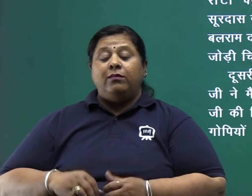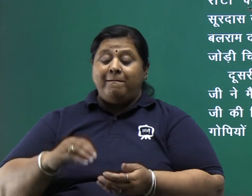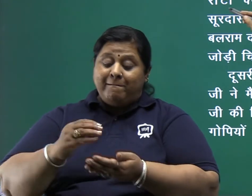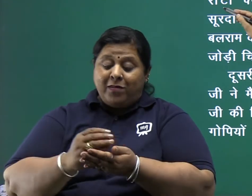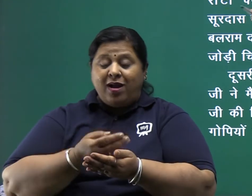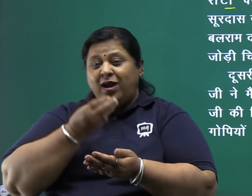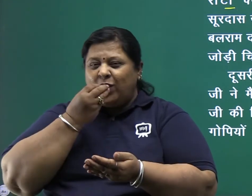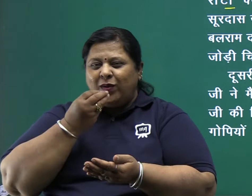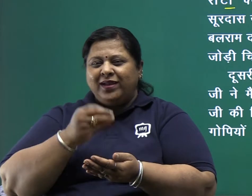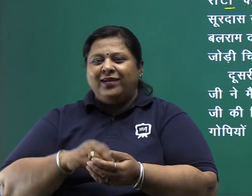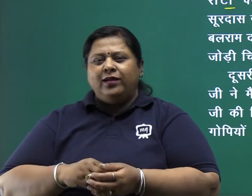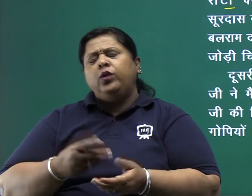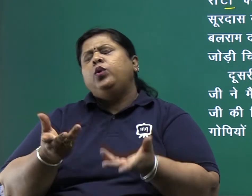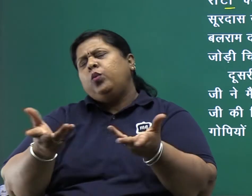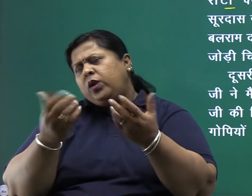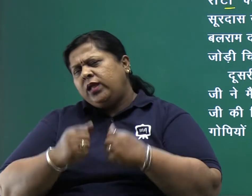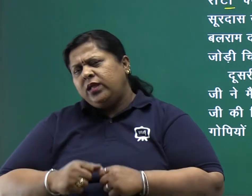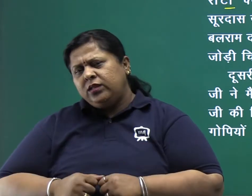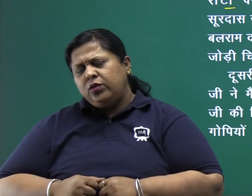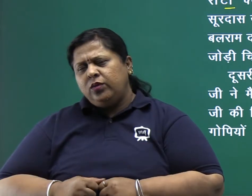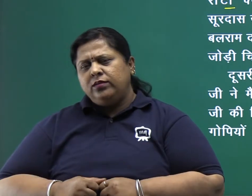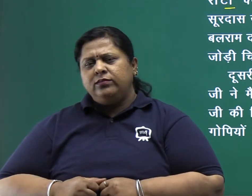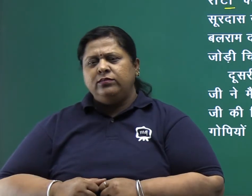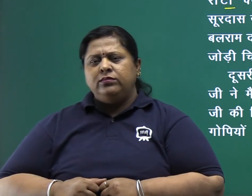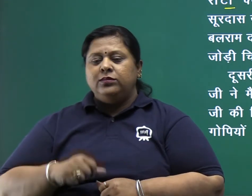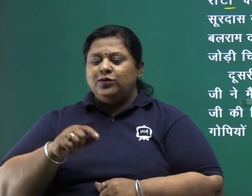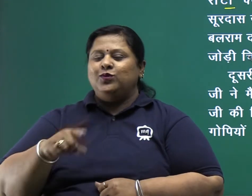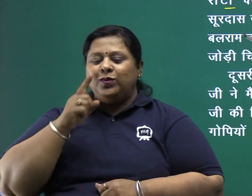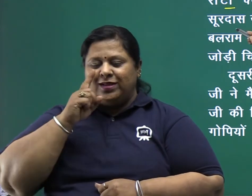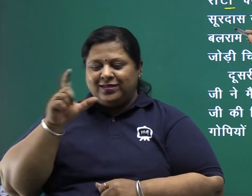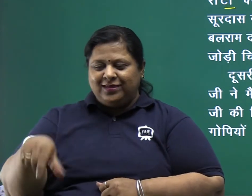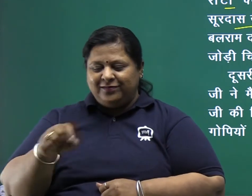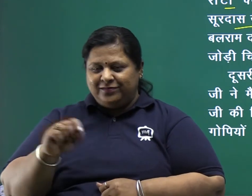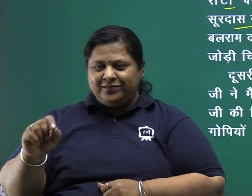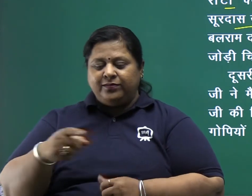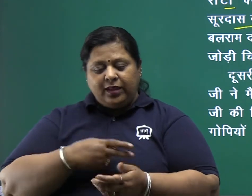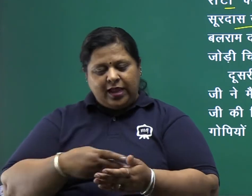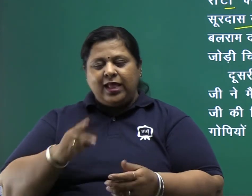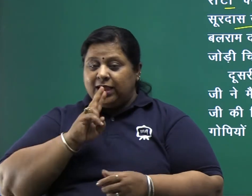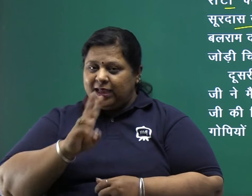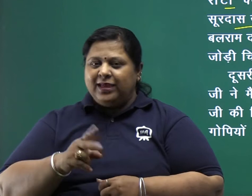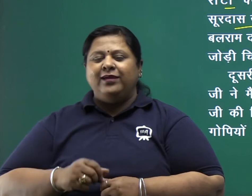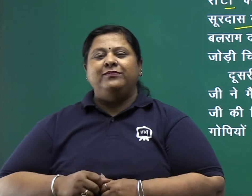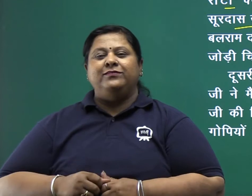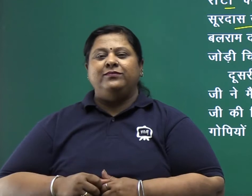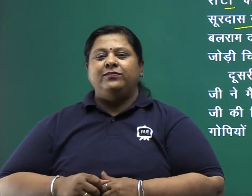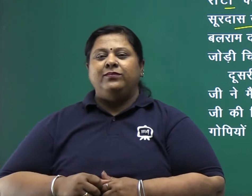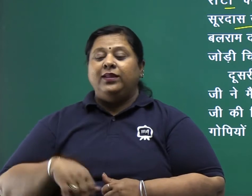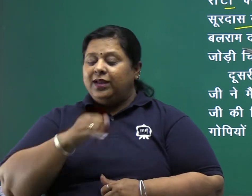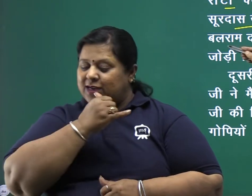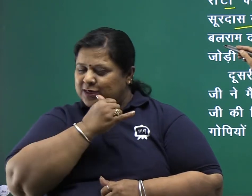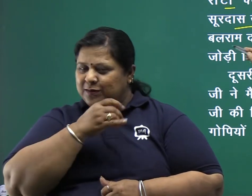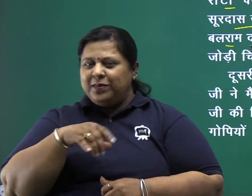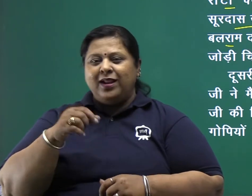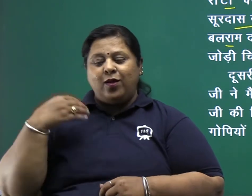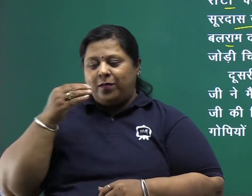माखन रोटी क्यों नहीं देती हो? सूरदास जी कहते हैं कि कृष्ण